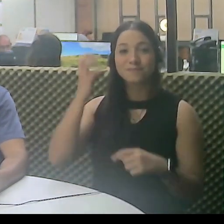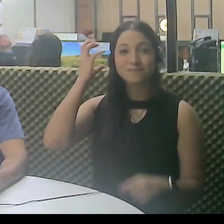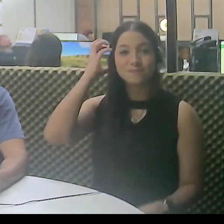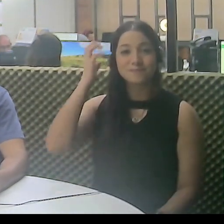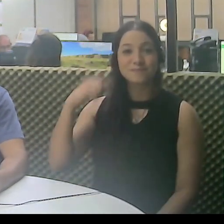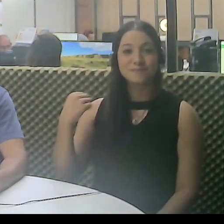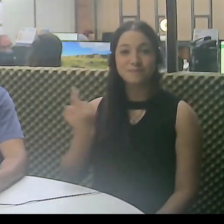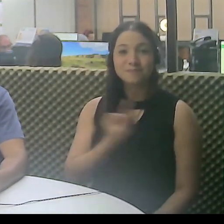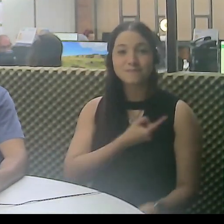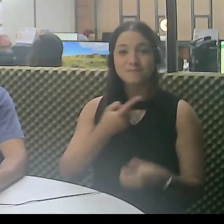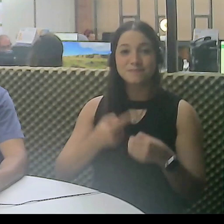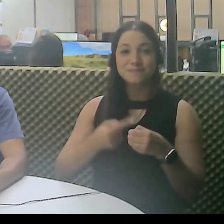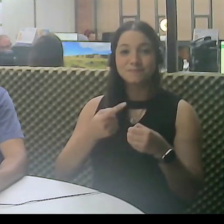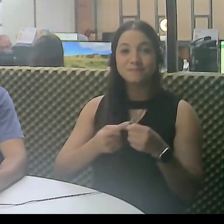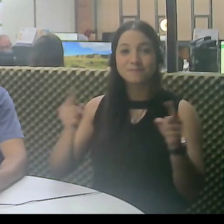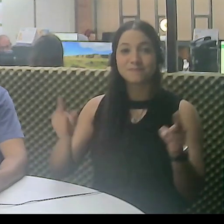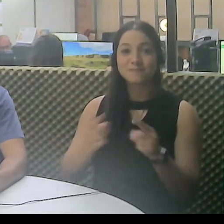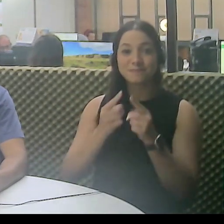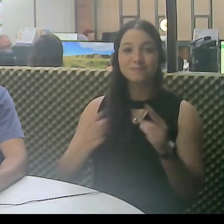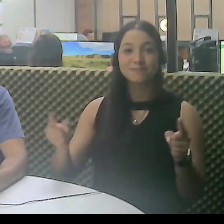Rádio Nossa Cidade.